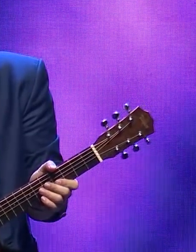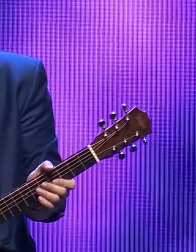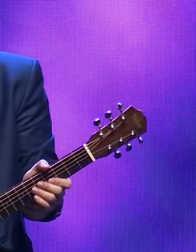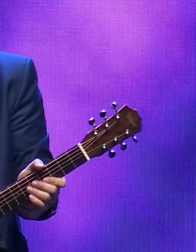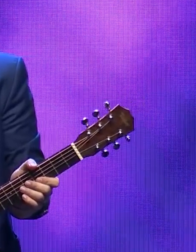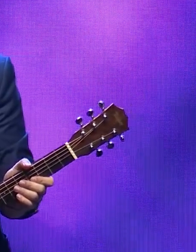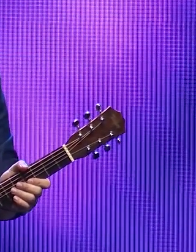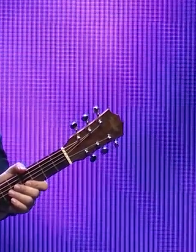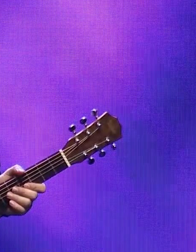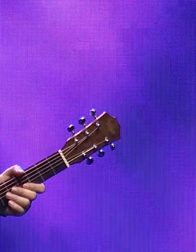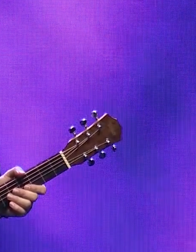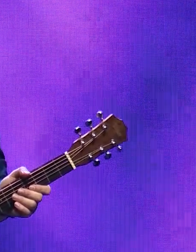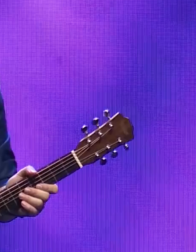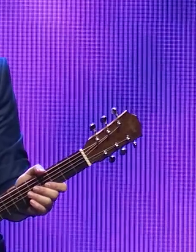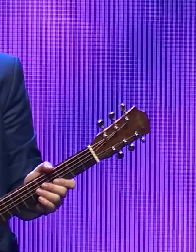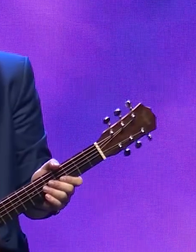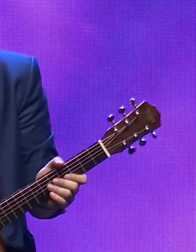lepaskan